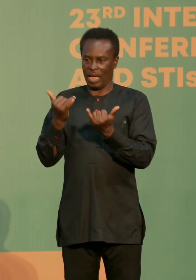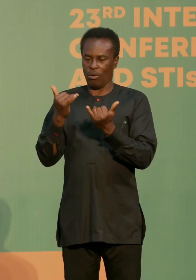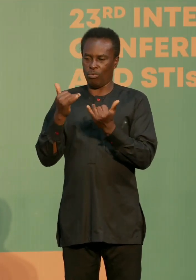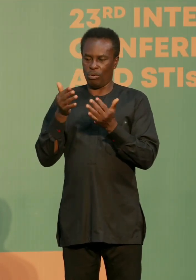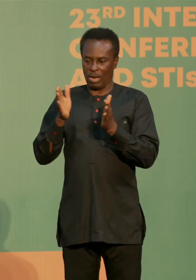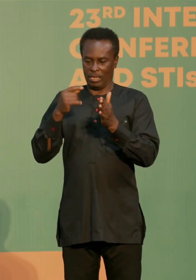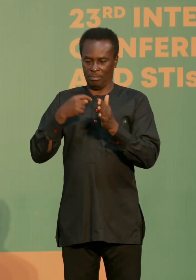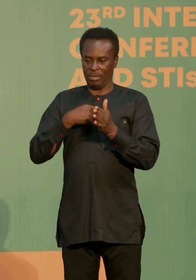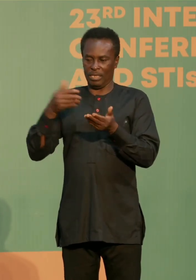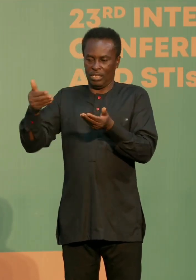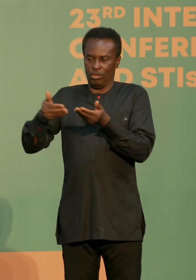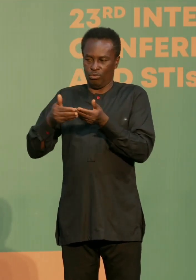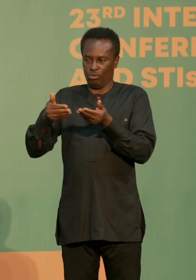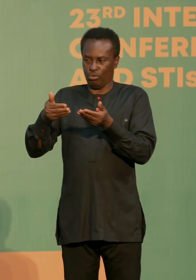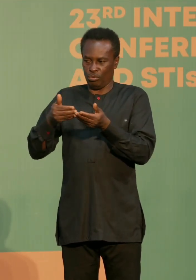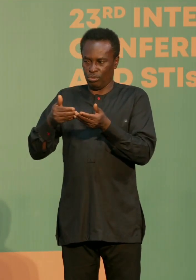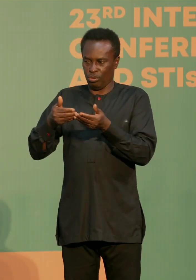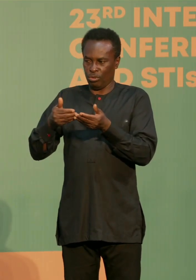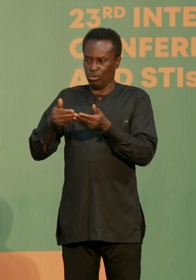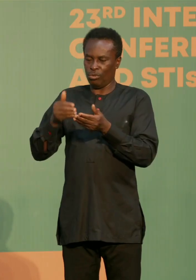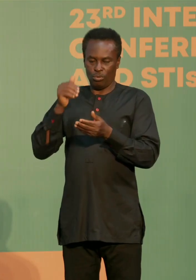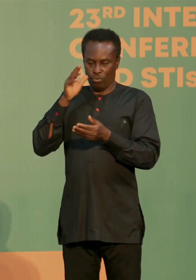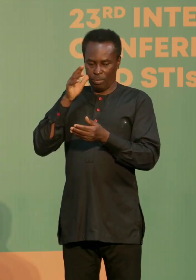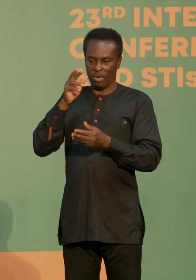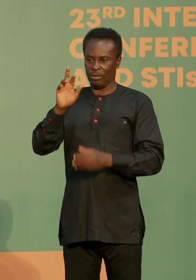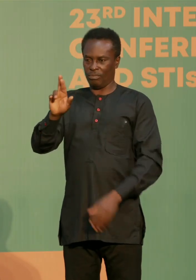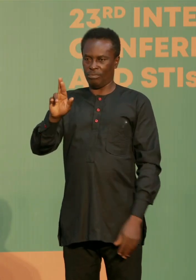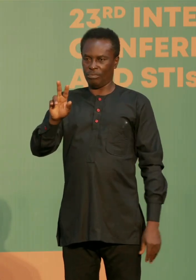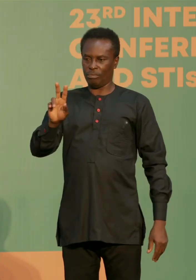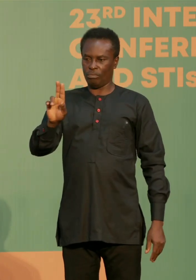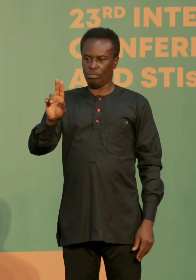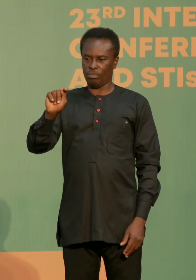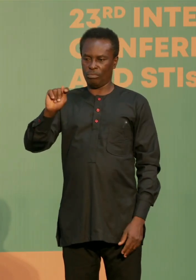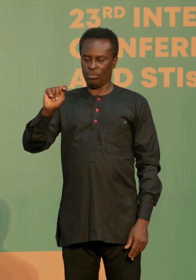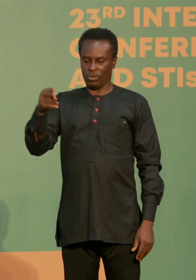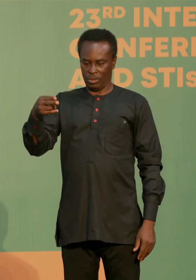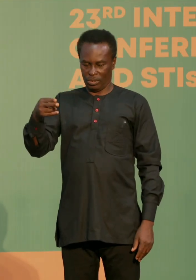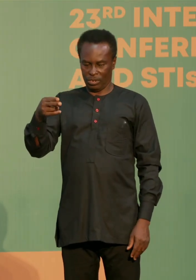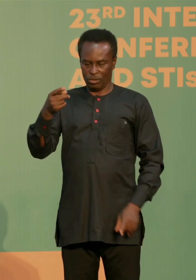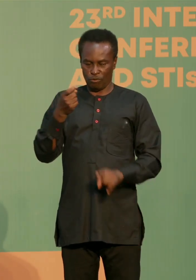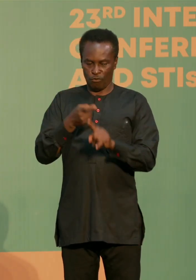introduce Dr. Nsuka Ruth. So, Dr. Kremon.